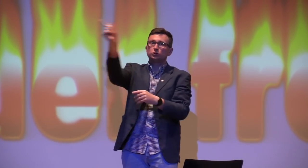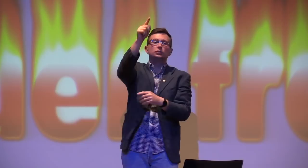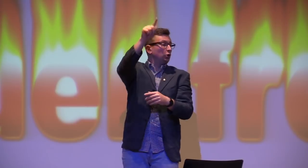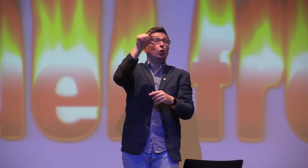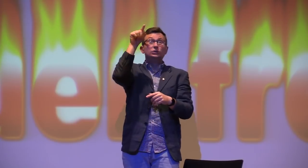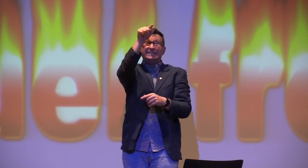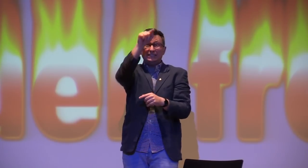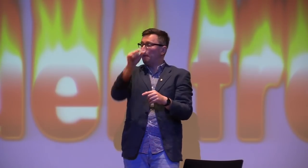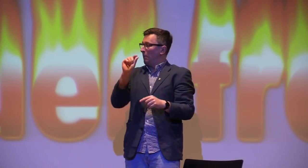den Antrag und dann kommt